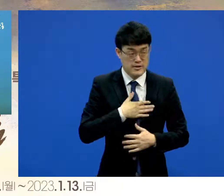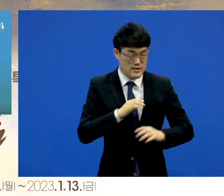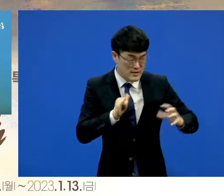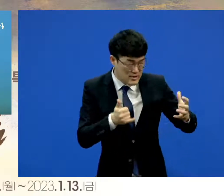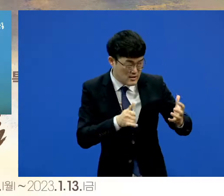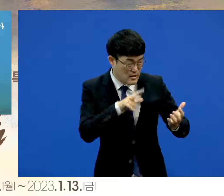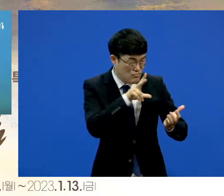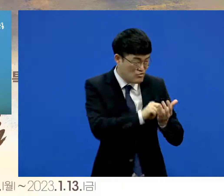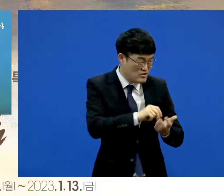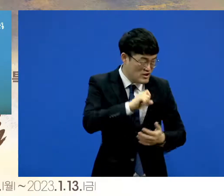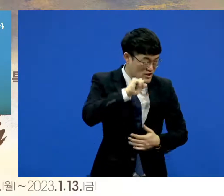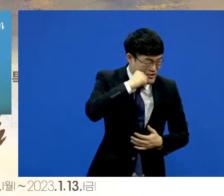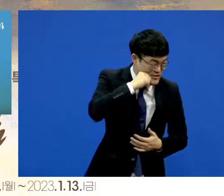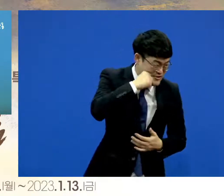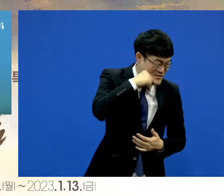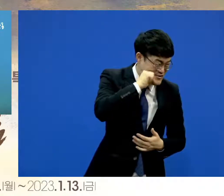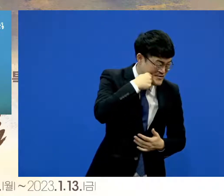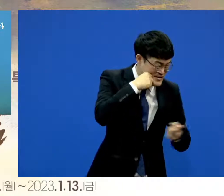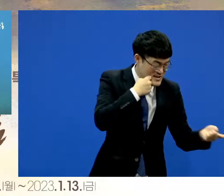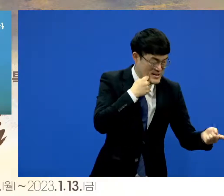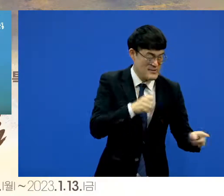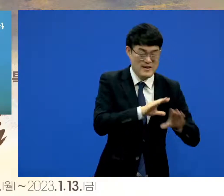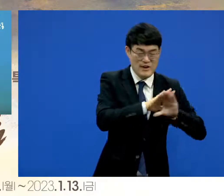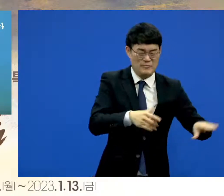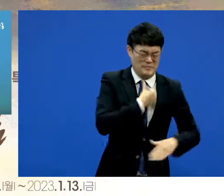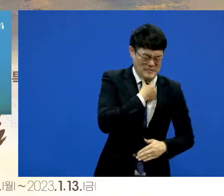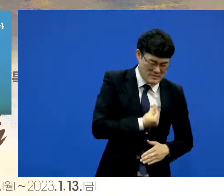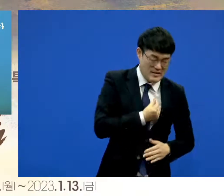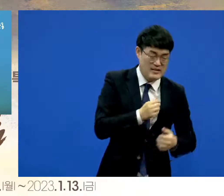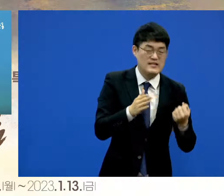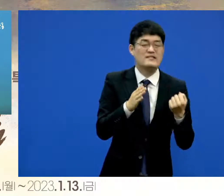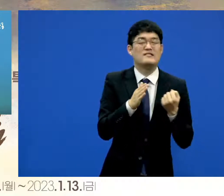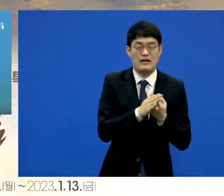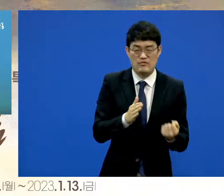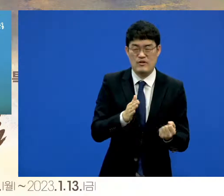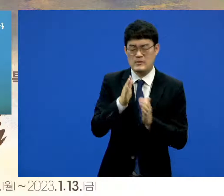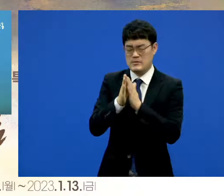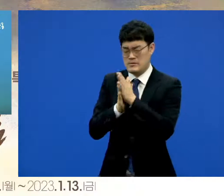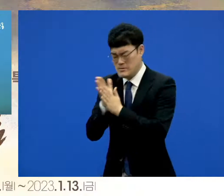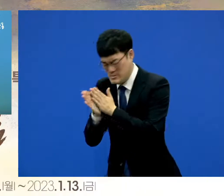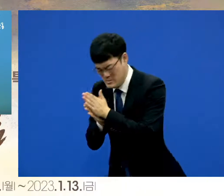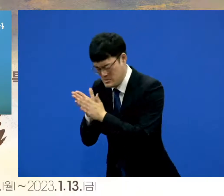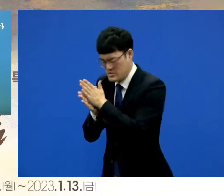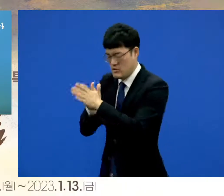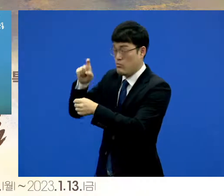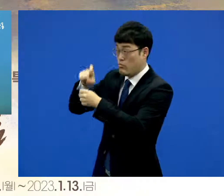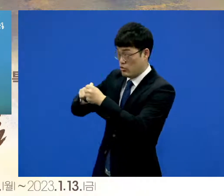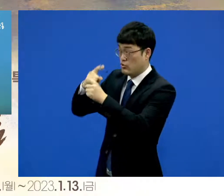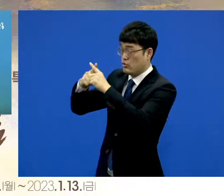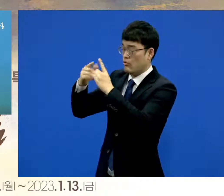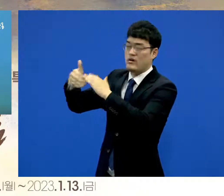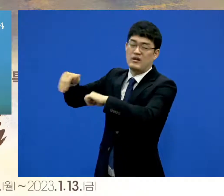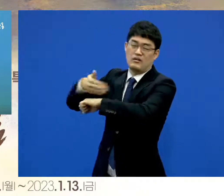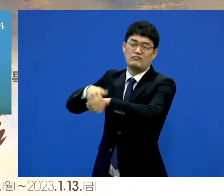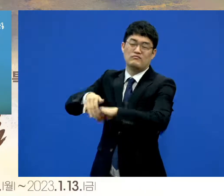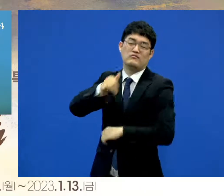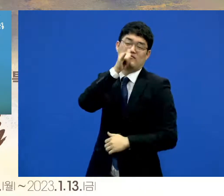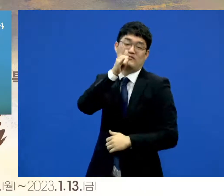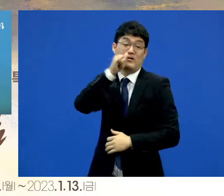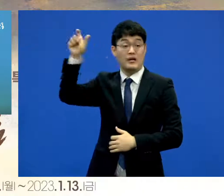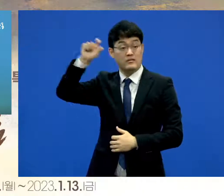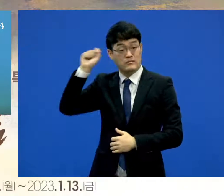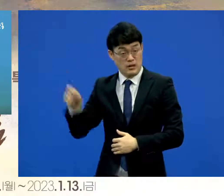문제 해결이 관건이에요. 새벽 기도도 다녀요. 응답을 위해서 열심히 기도해요. 그러나 하나님을